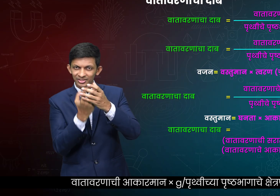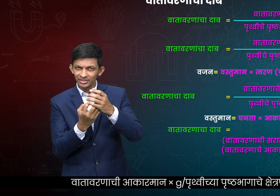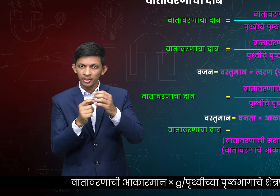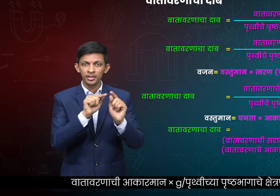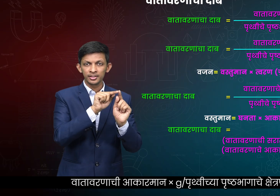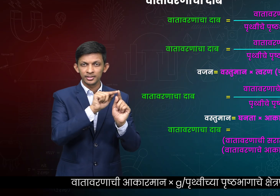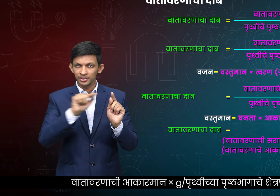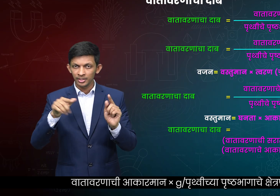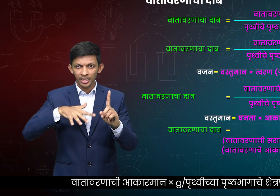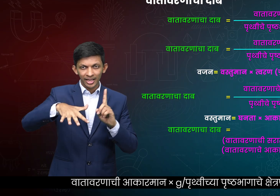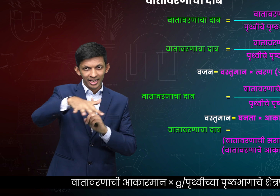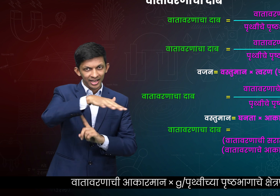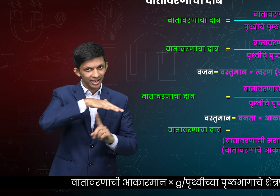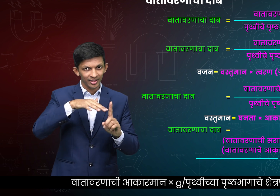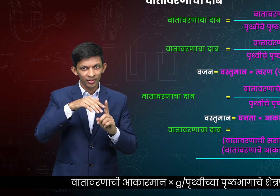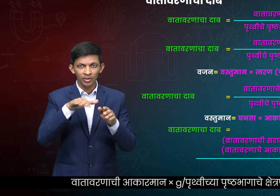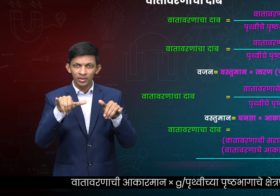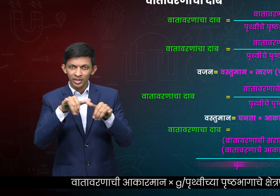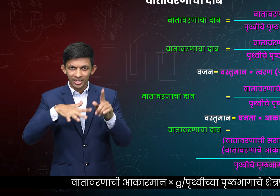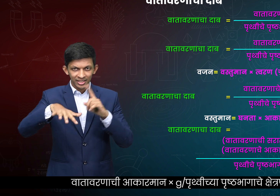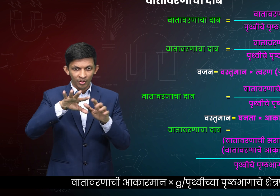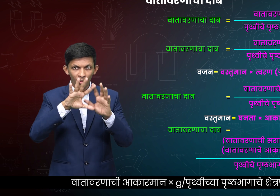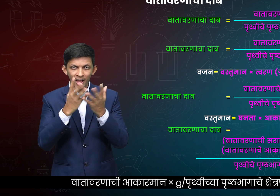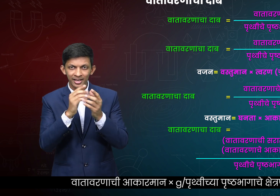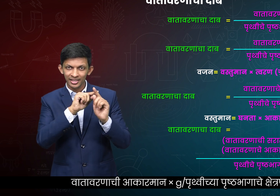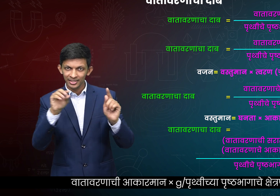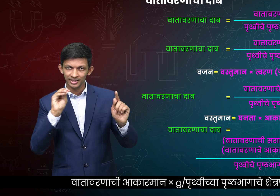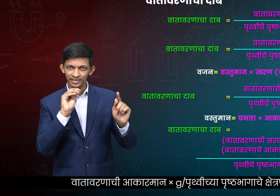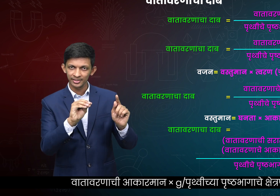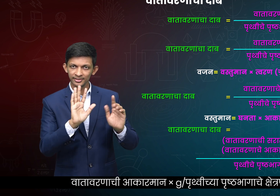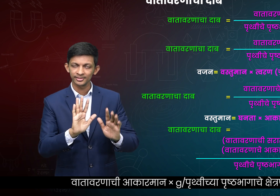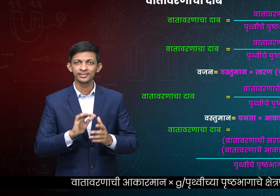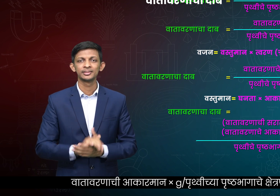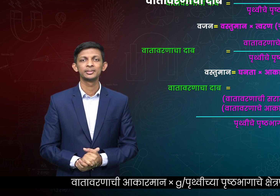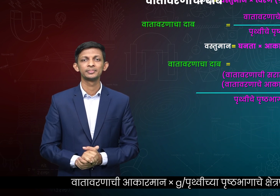वातावरणाची आकारमान जी पृथ्वीच्या पृष्ठभागाचे क्षेत्रफळ.